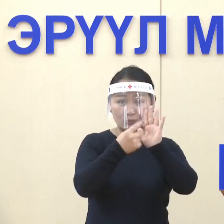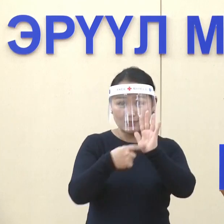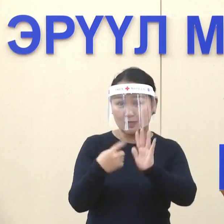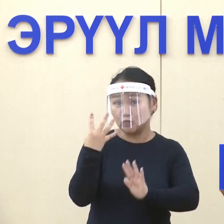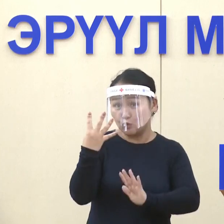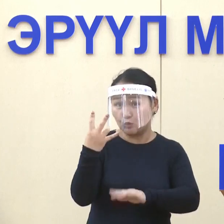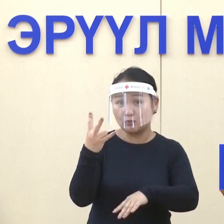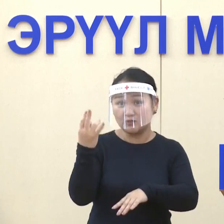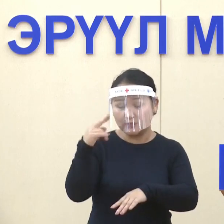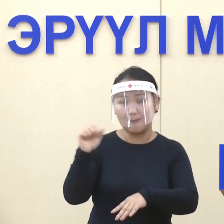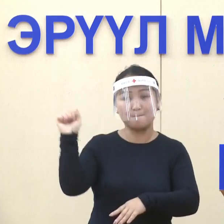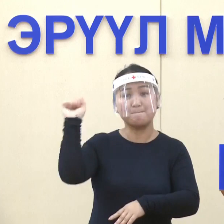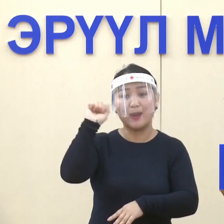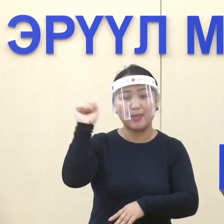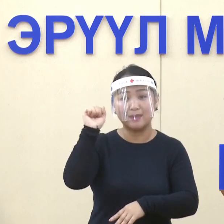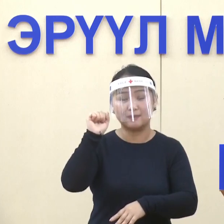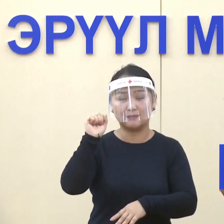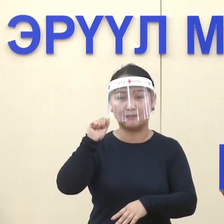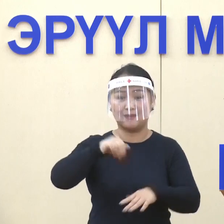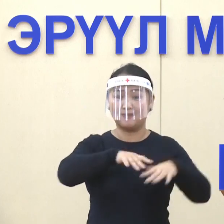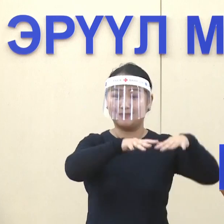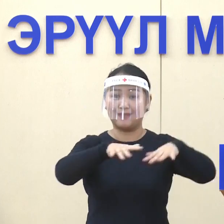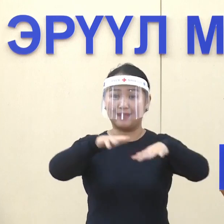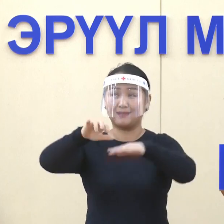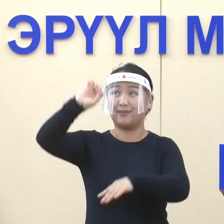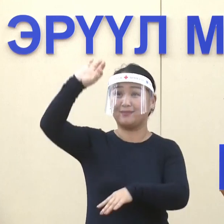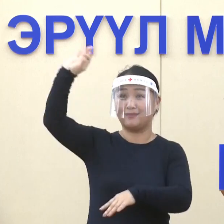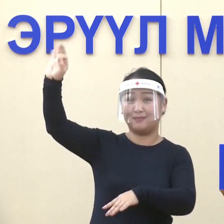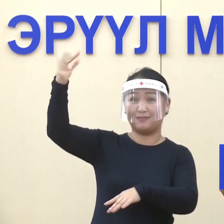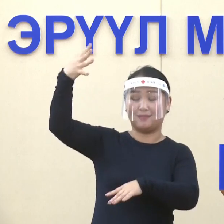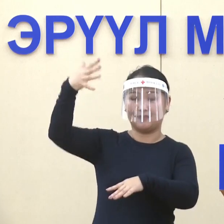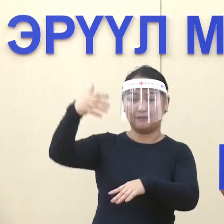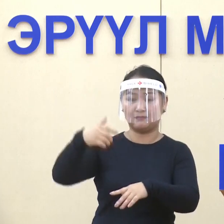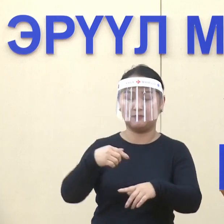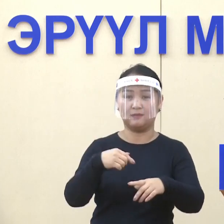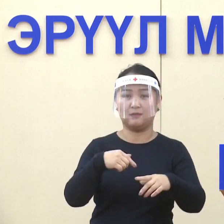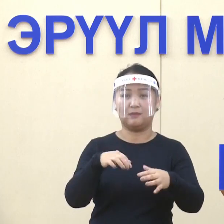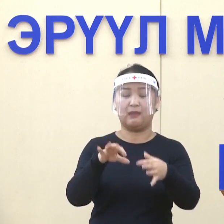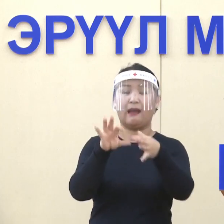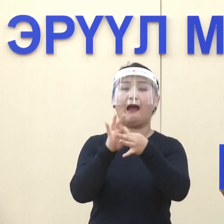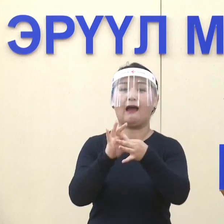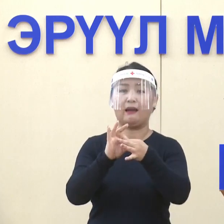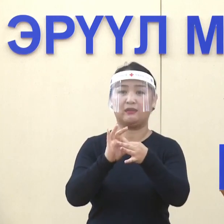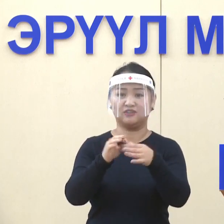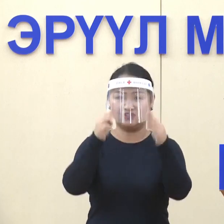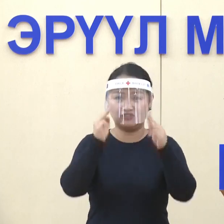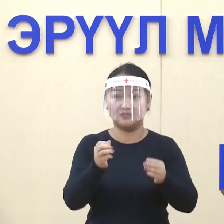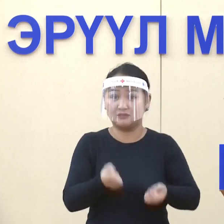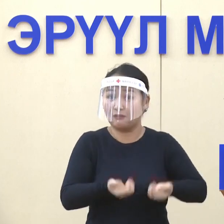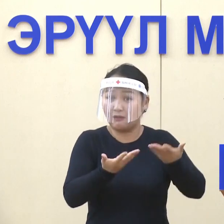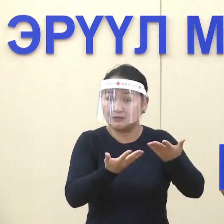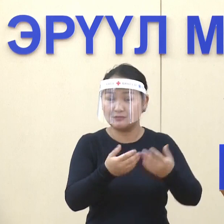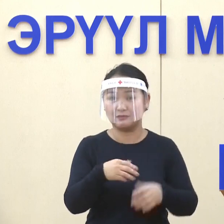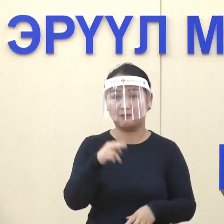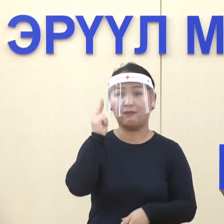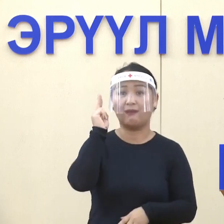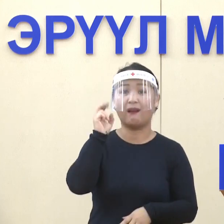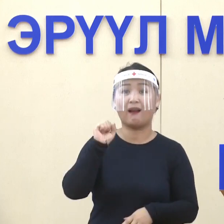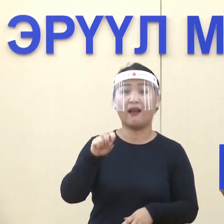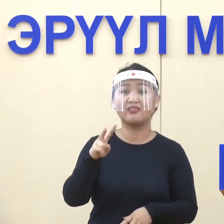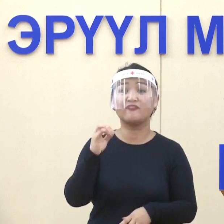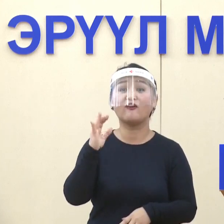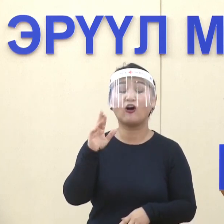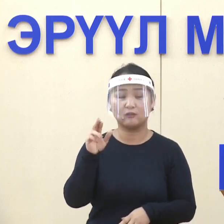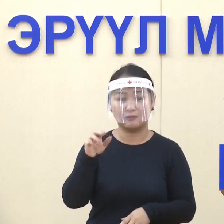өдрүүдэд далайн эргийн наран шарлагын газруудыг хаах шийдвэр гаргасан байна. Харин Калифорни мужийн захирагч Лос